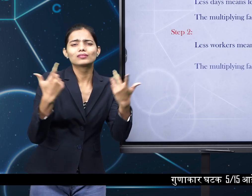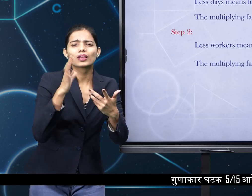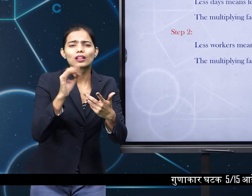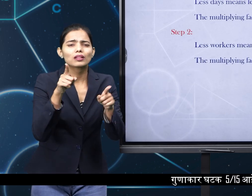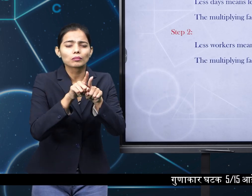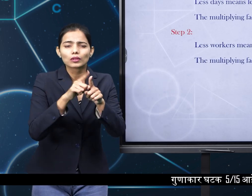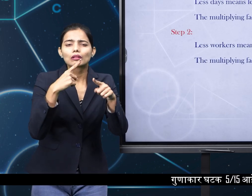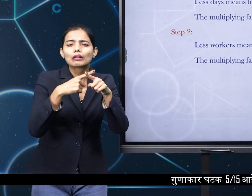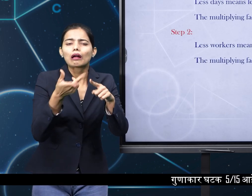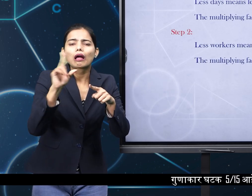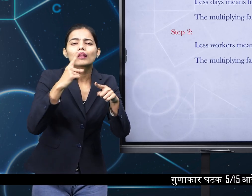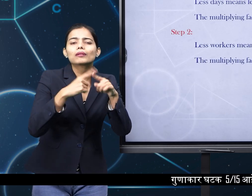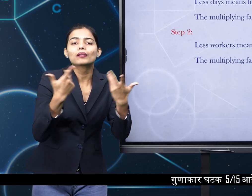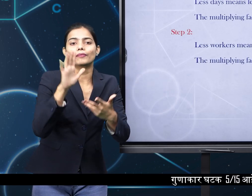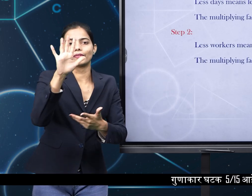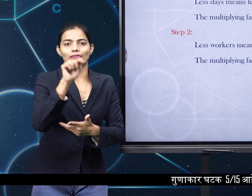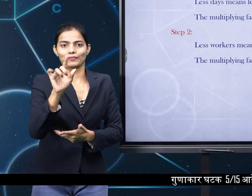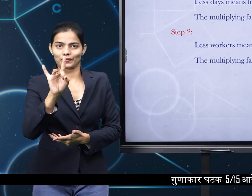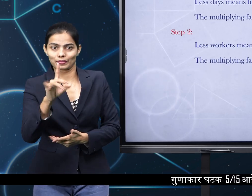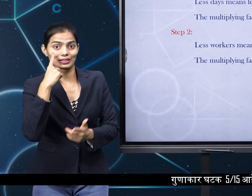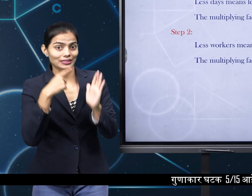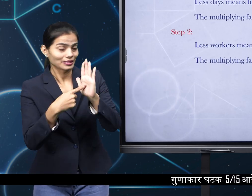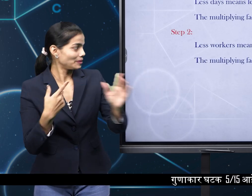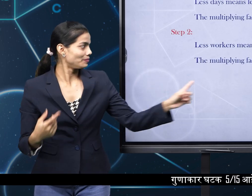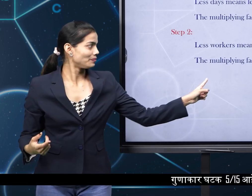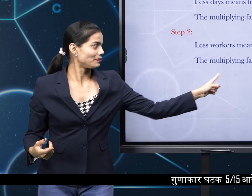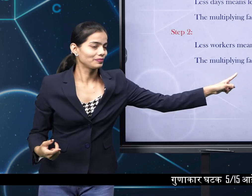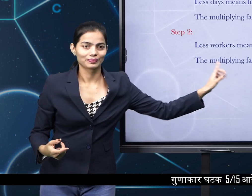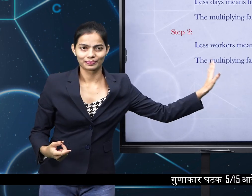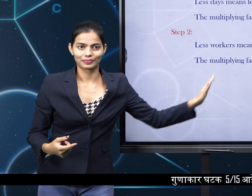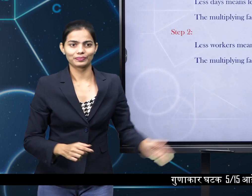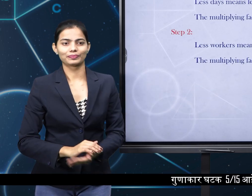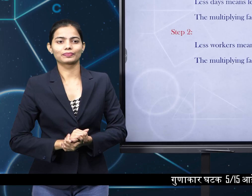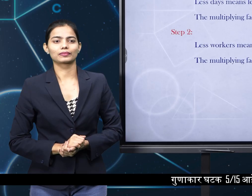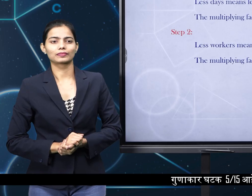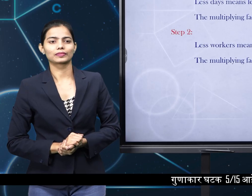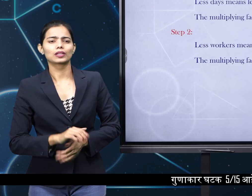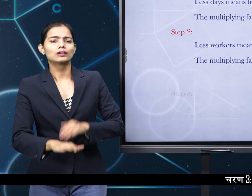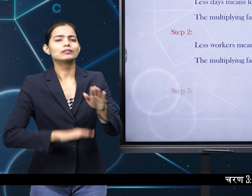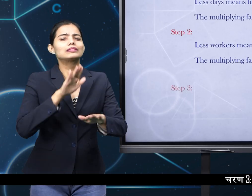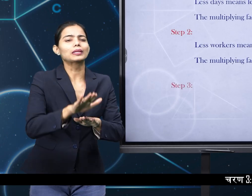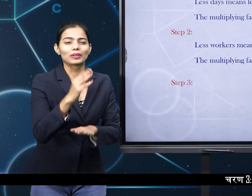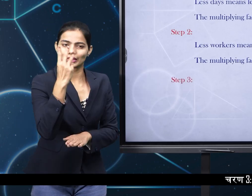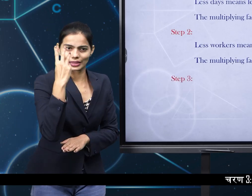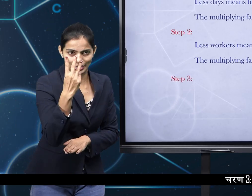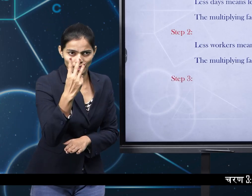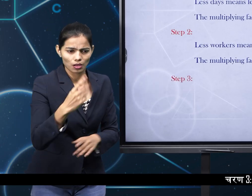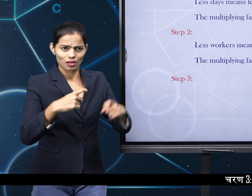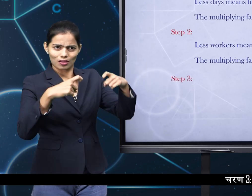गुणाकार घटक 5/15 आहे, परस्पर घ्या. चरण